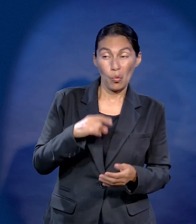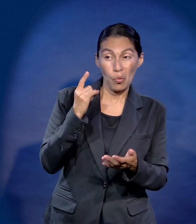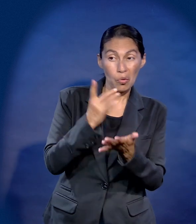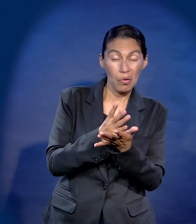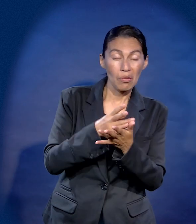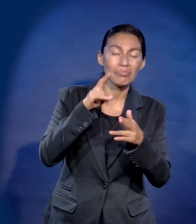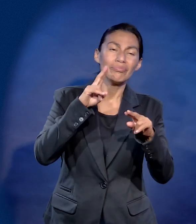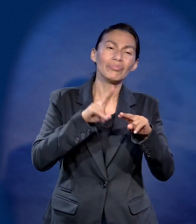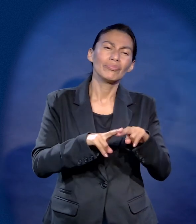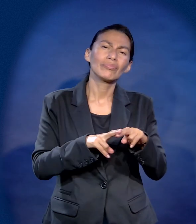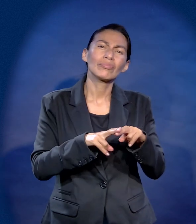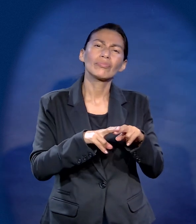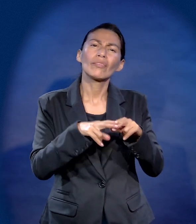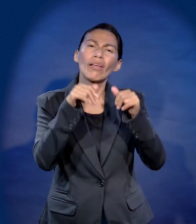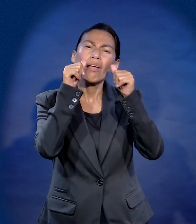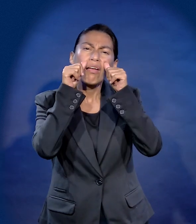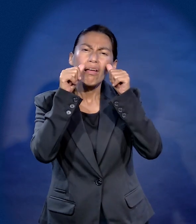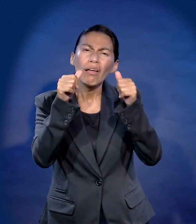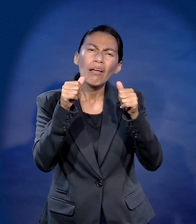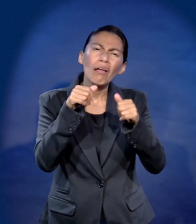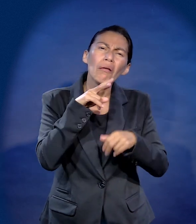Que no solamente consuma culto,